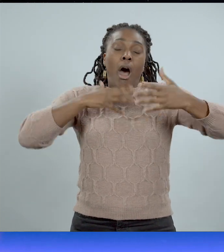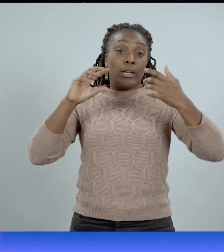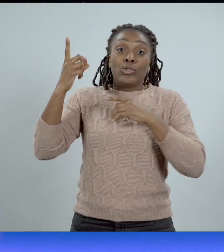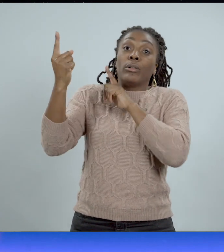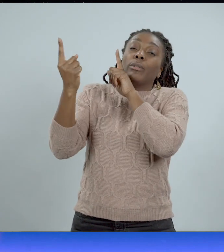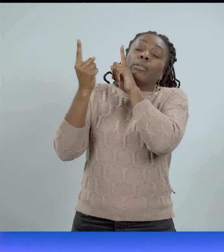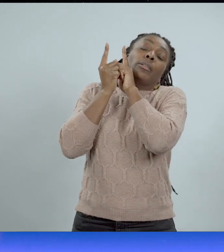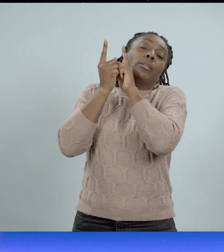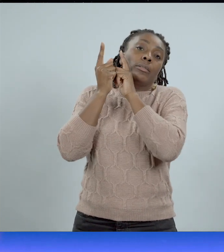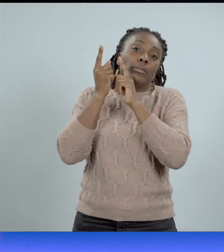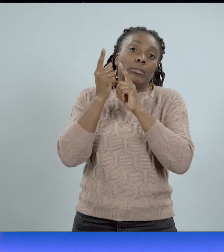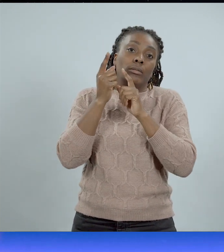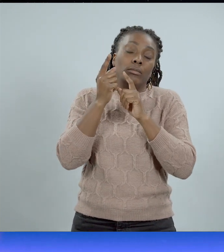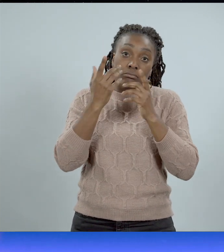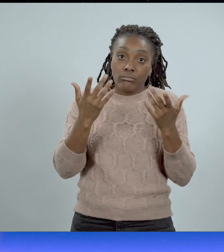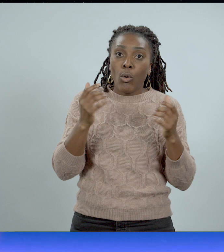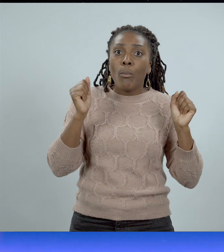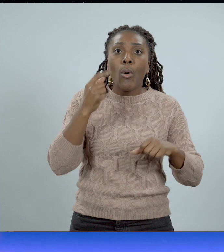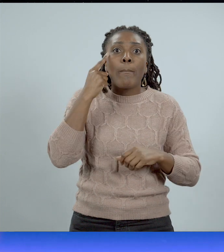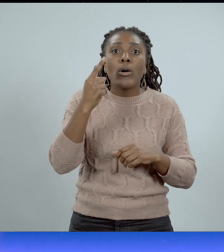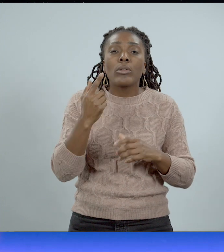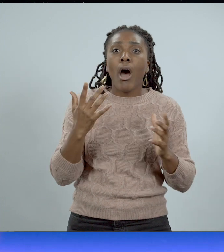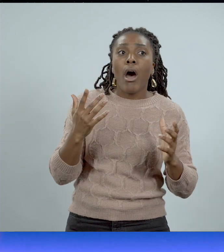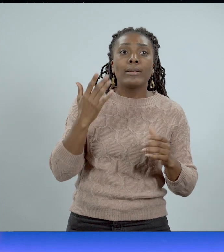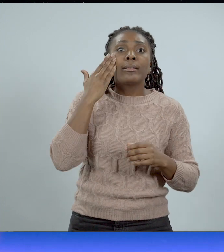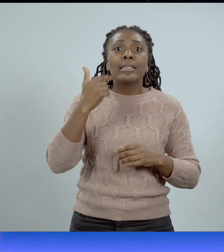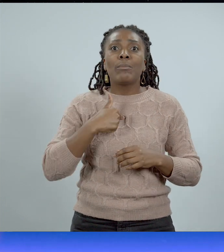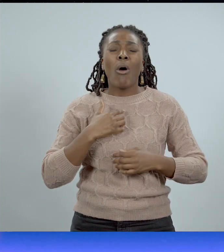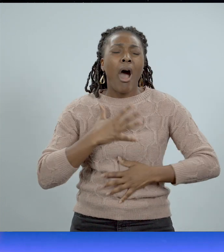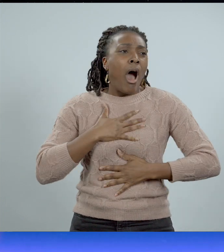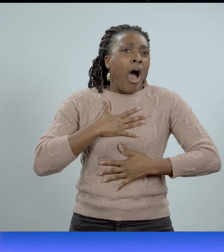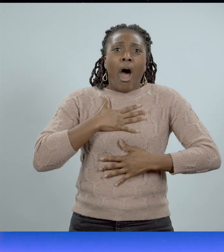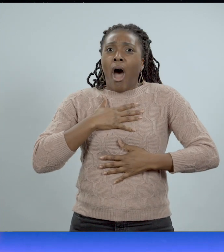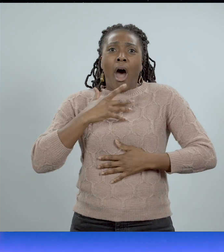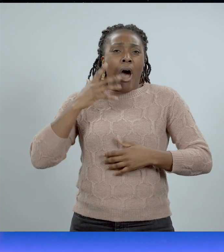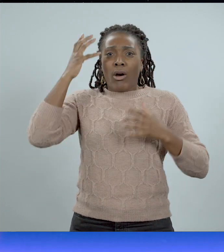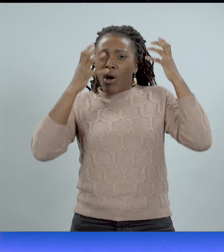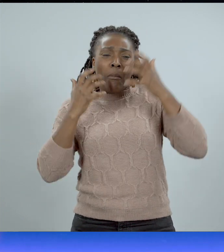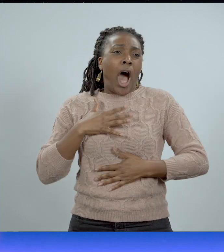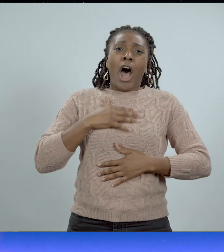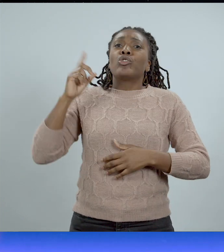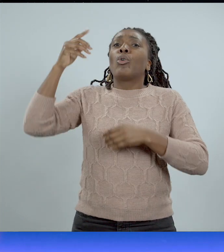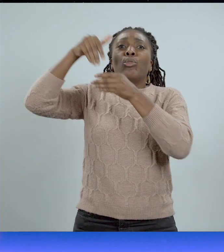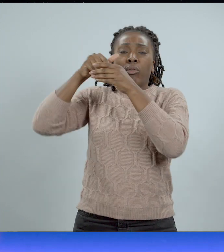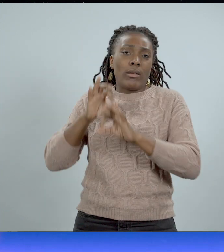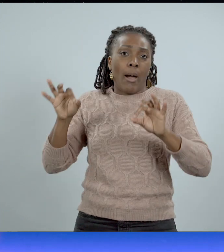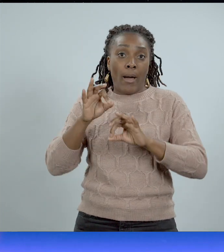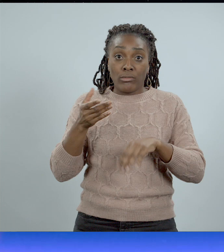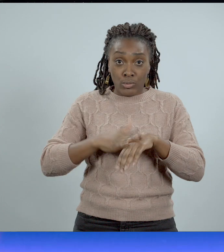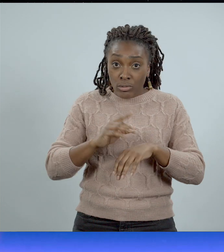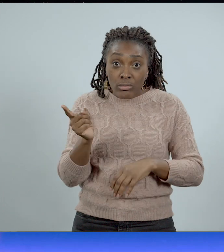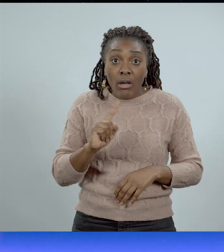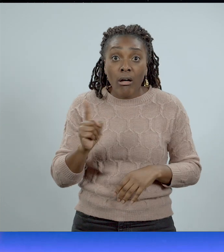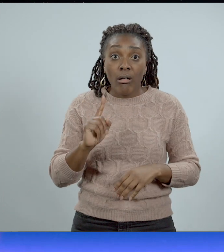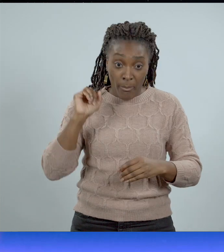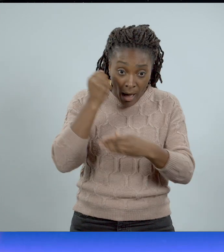vient lui parler. Et pourtant, on pourrait se dire, ok, si j'ai comme une grande frayeur dans mon rêve, ça ne peut pas venir de Dieu, alors qu'on voit que le